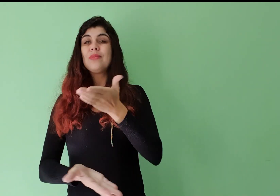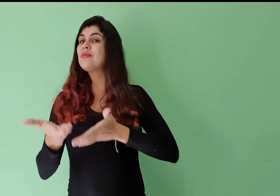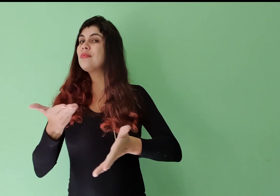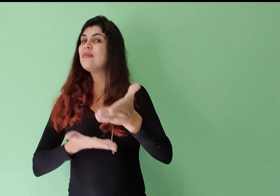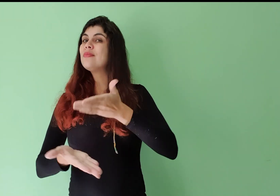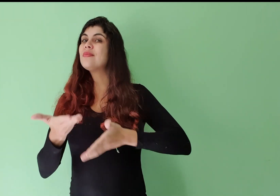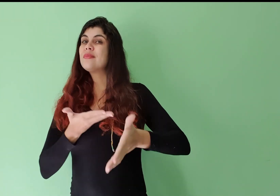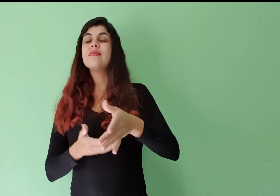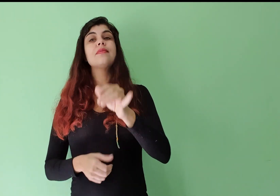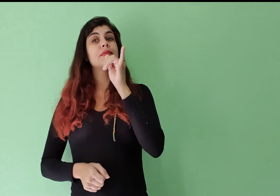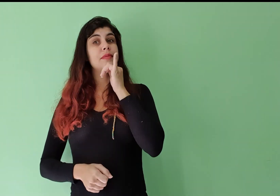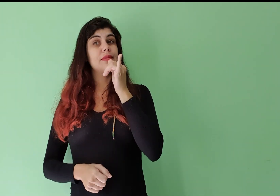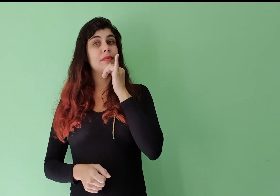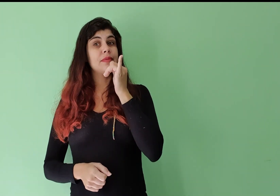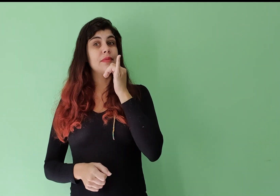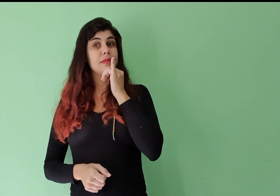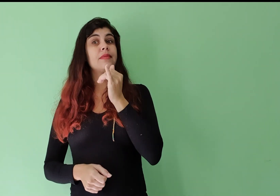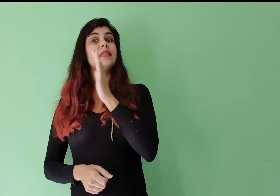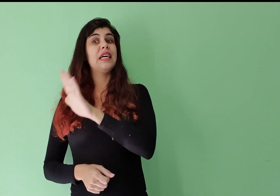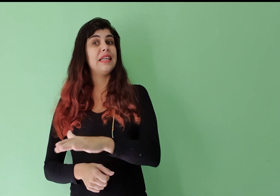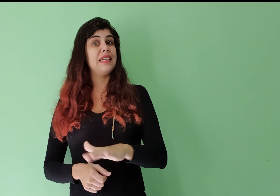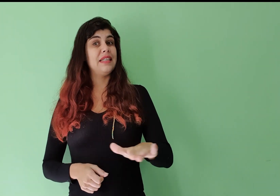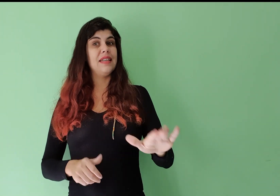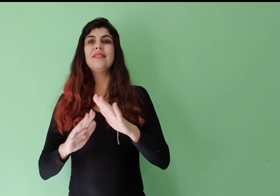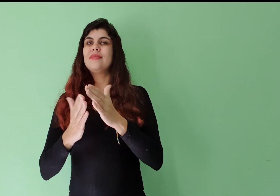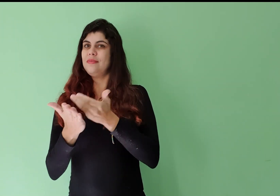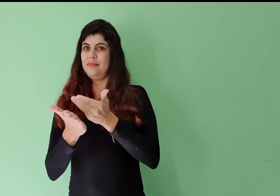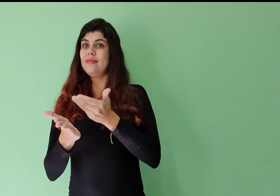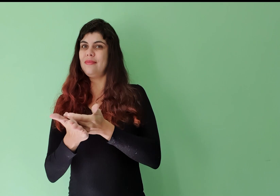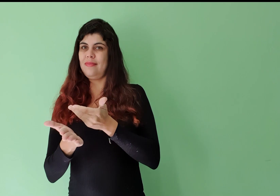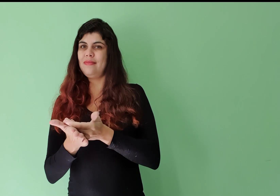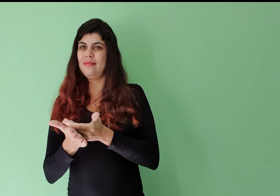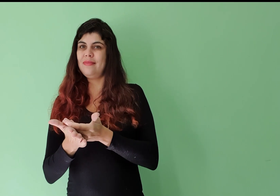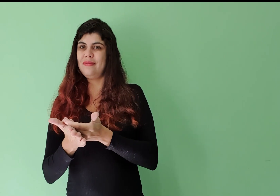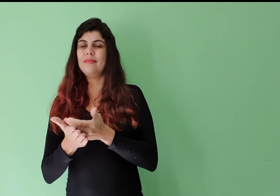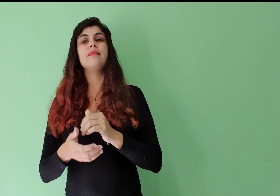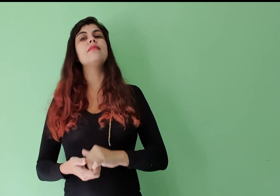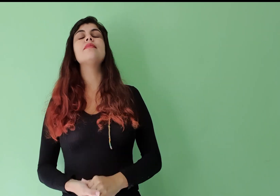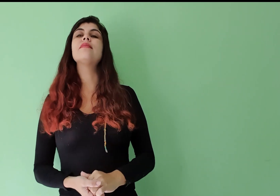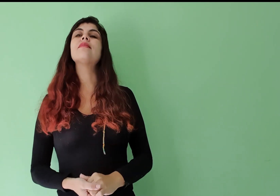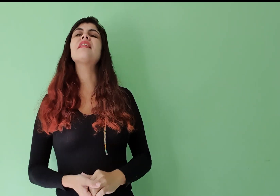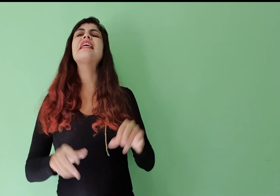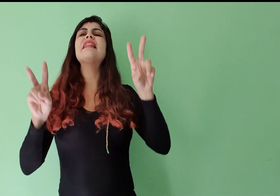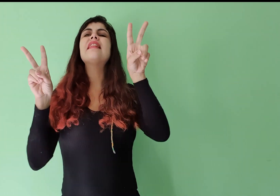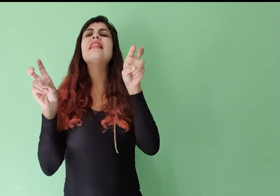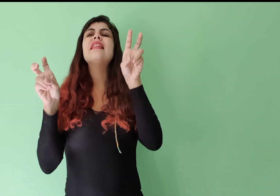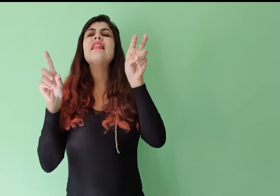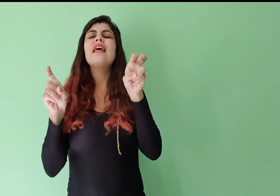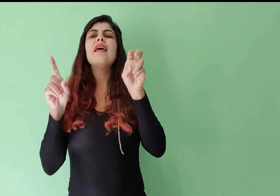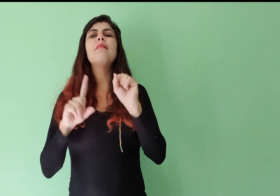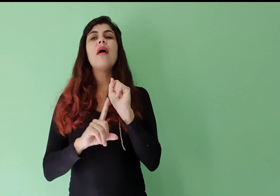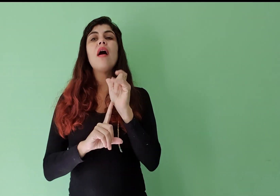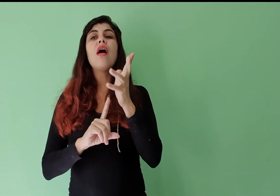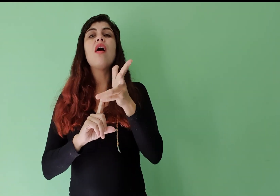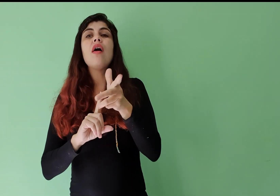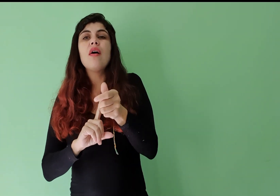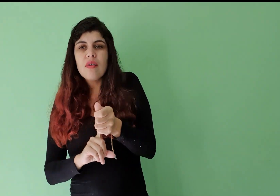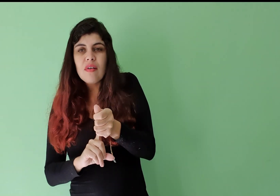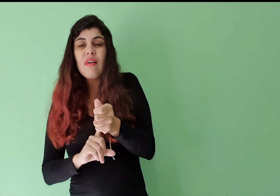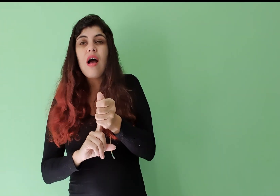uma interação com crianças e é muito usado em escolas. E o que seria esse tema